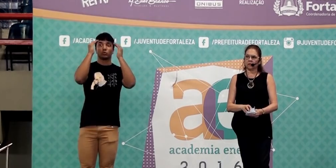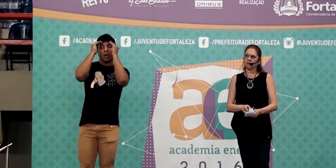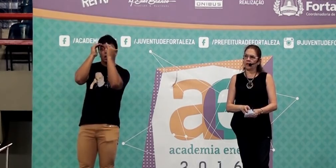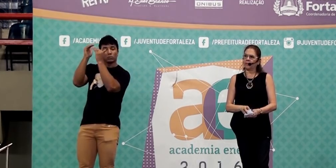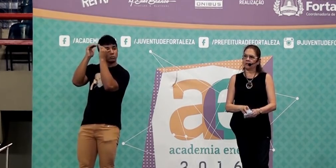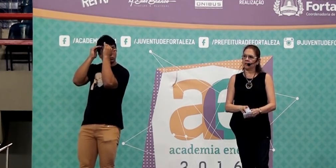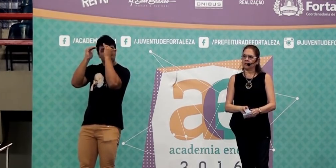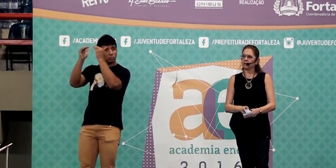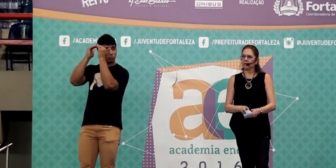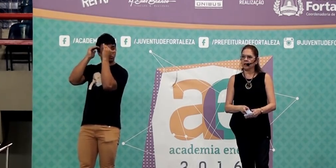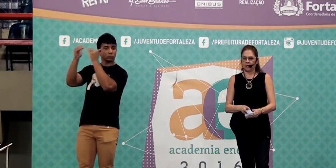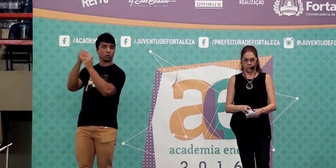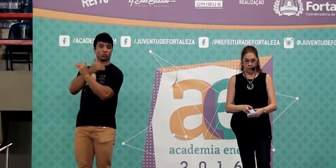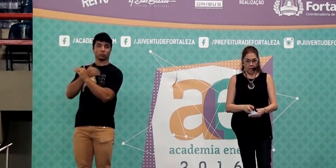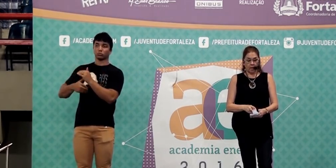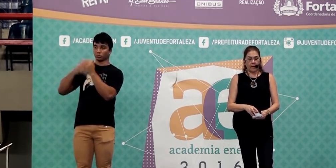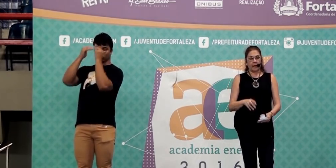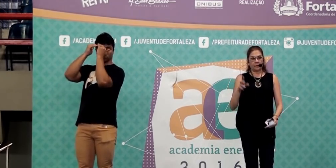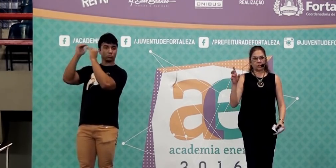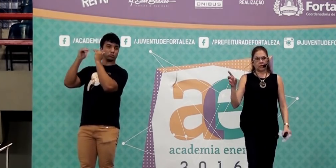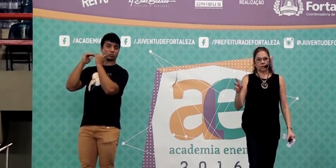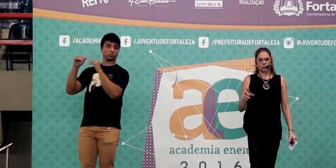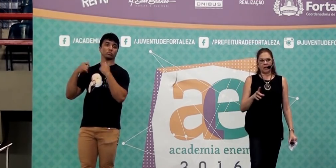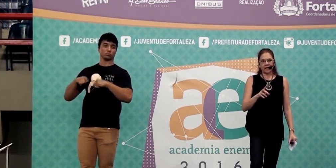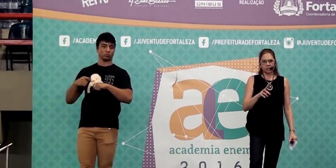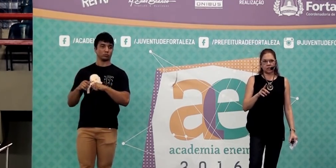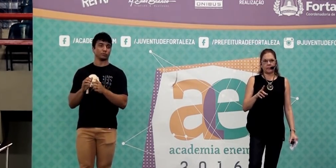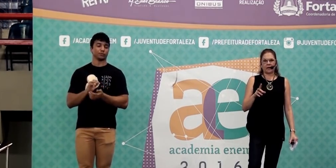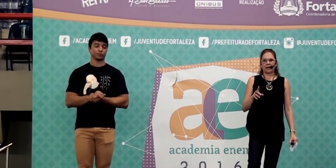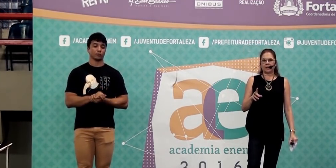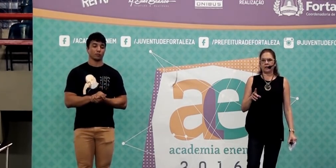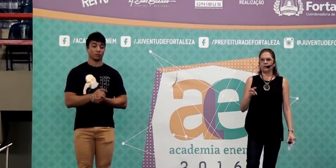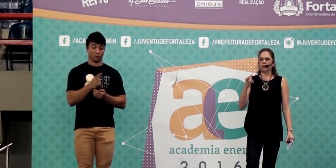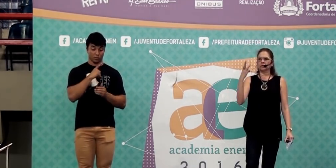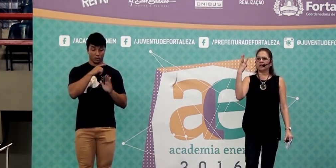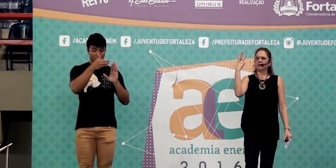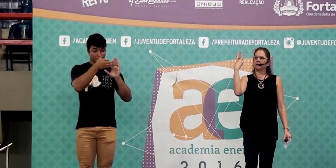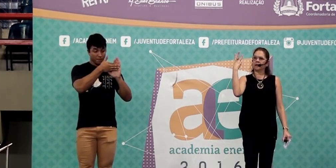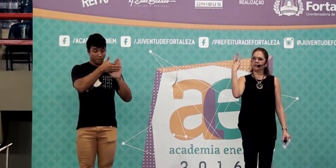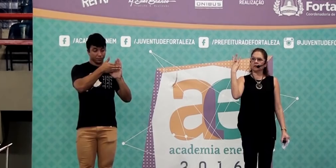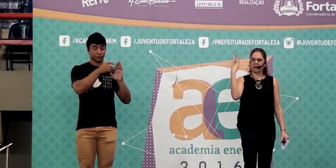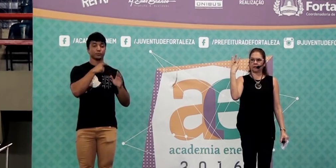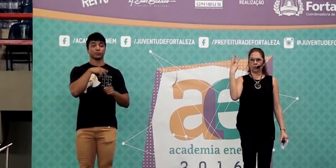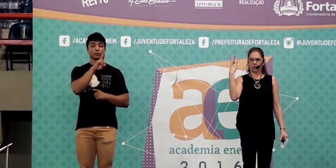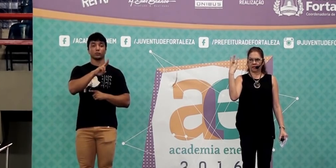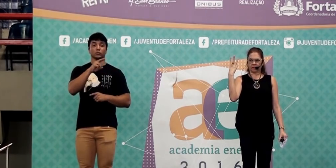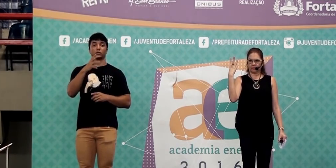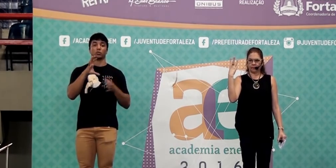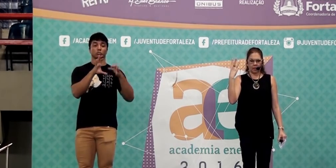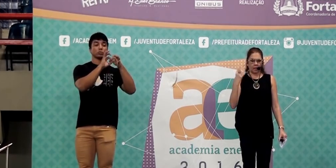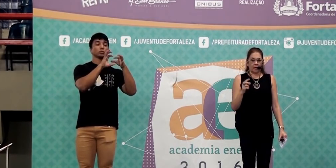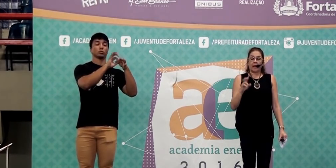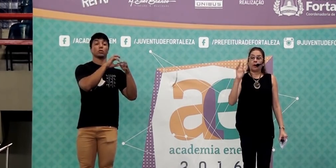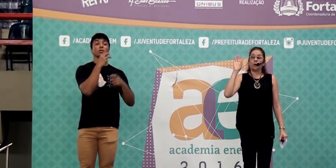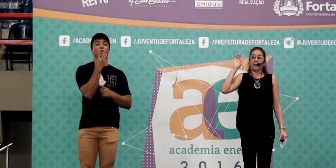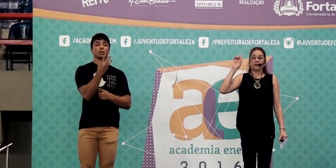o que os nossos representantes queriam. Repetindo, neste parágrafo eu usei 3